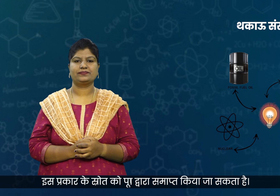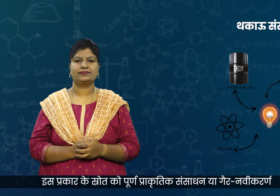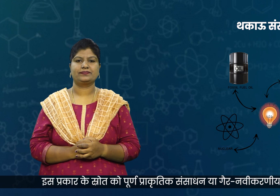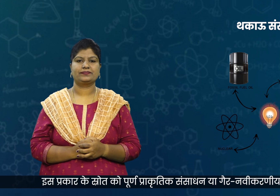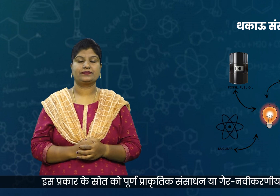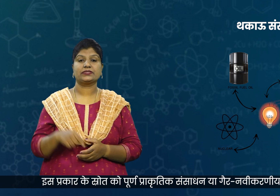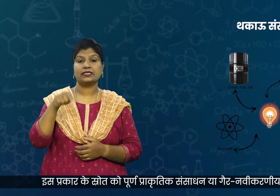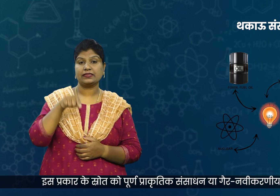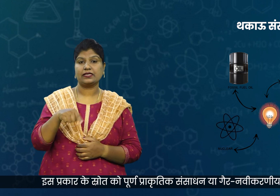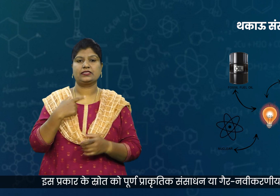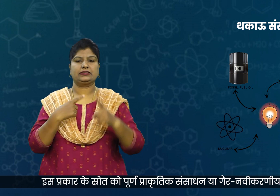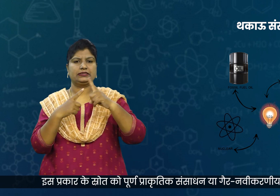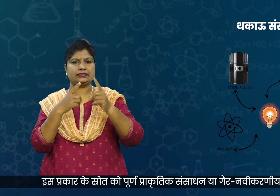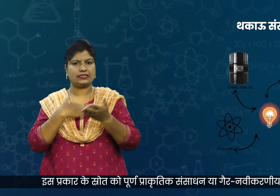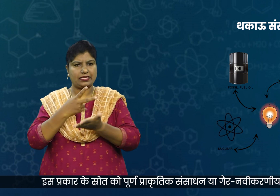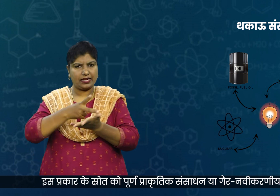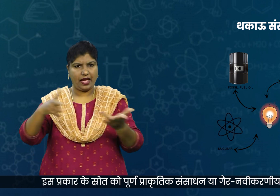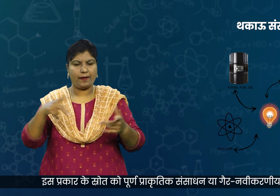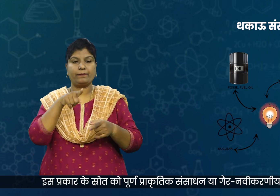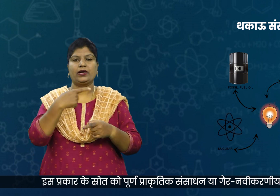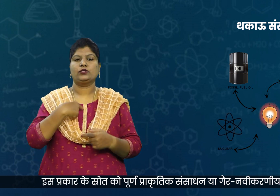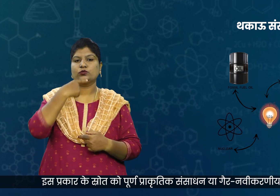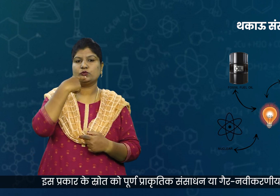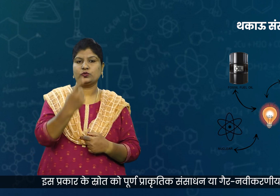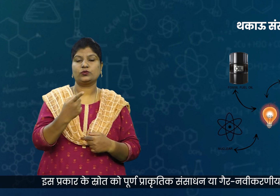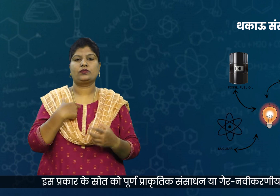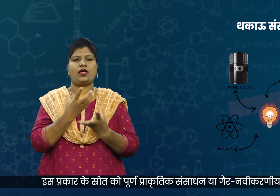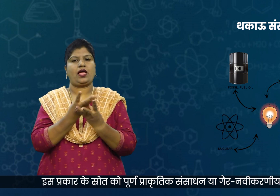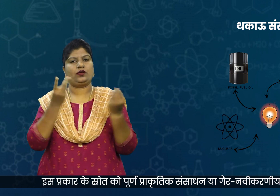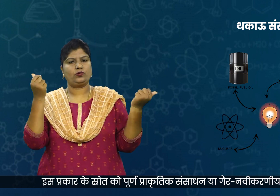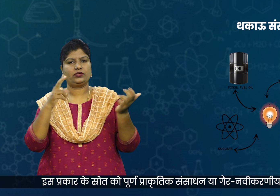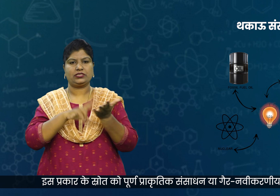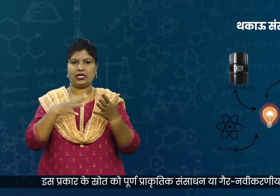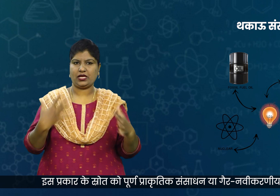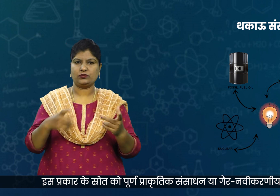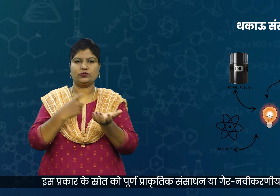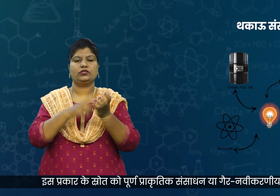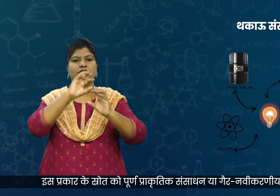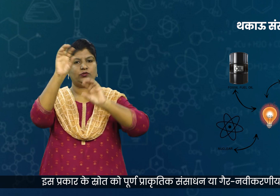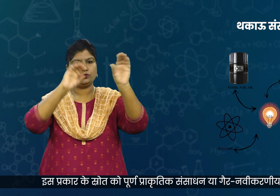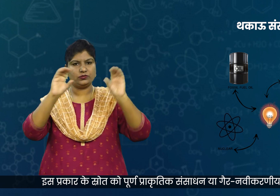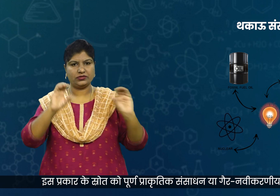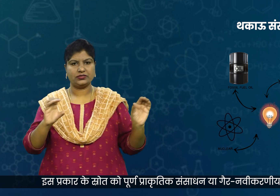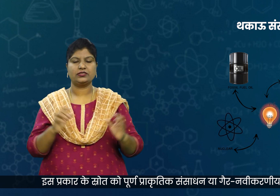इस प्रकार के स्रोत को पूर्ण प्राकृतिक संसाधन या गैर नवीकरणीय स्रोत कहा जाता है।